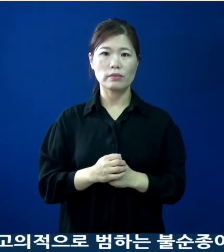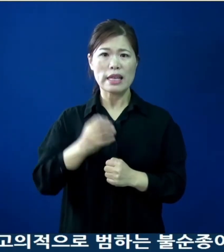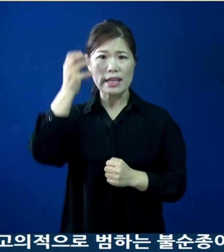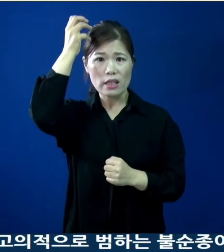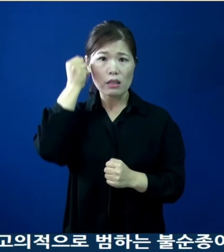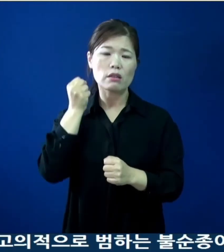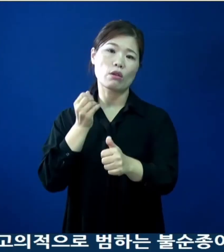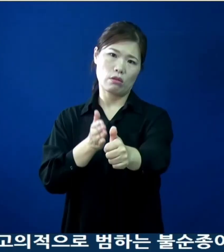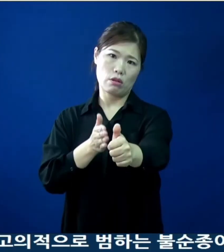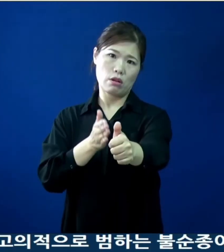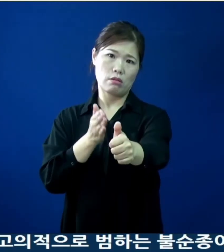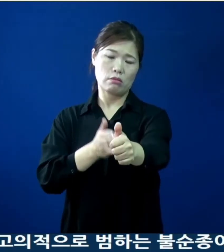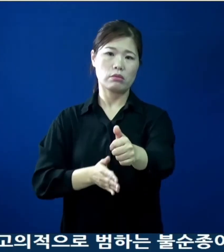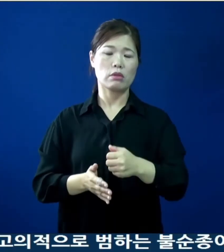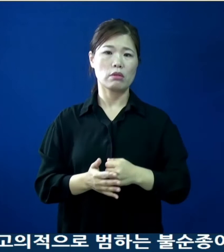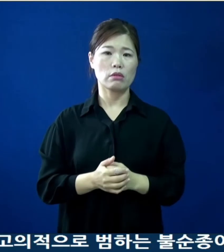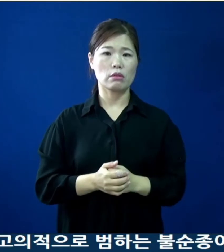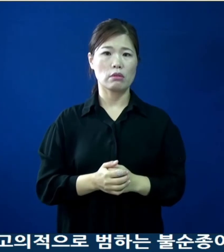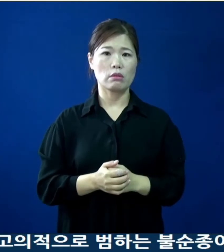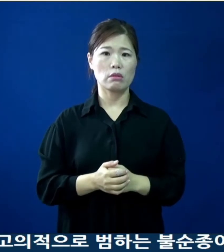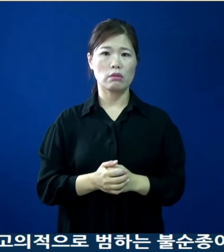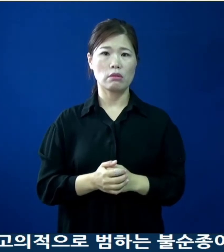기억하셔야 됩니다.